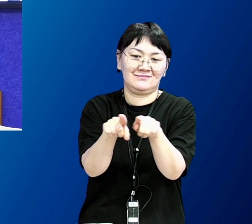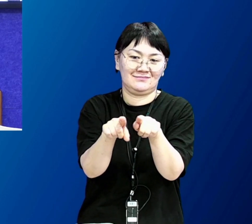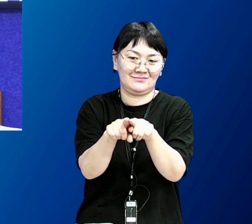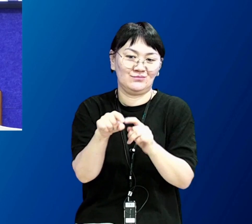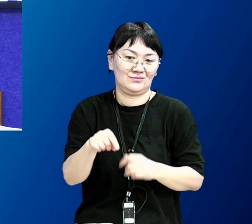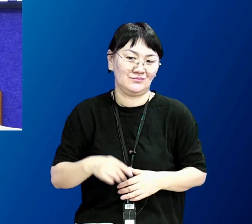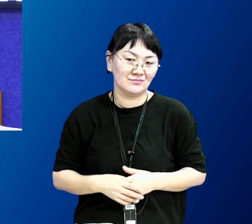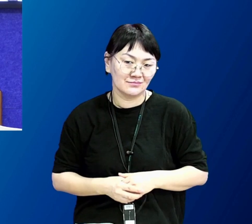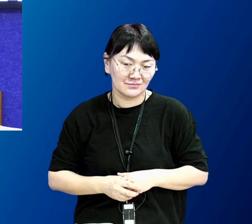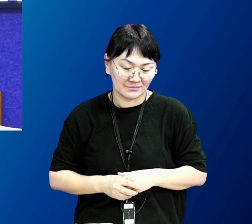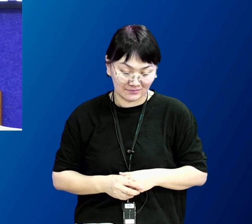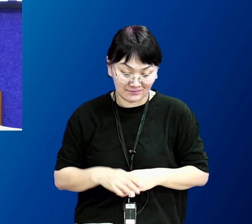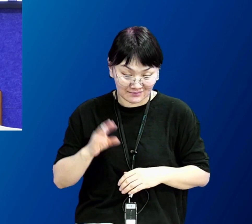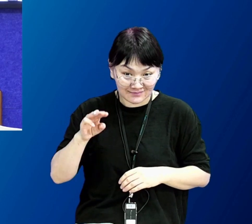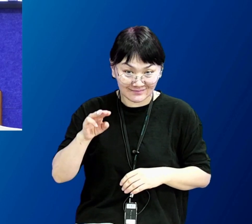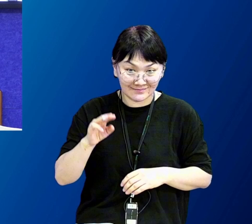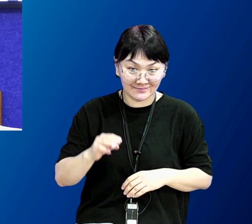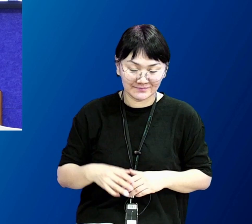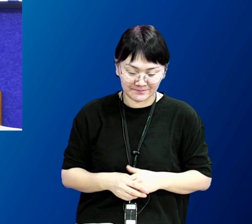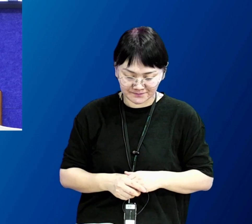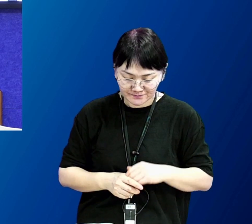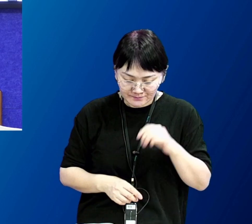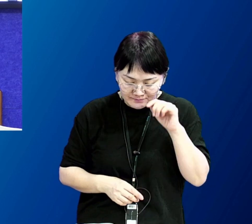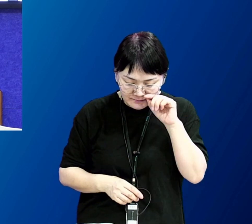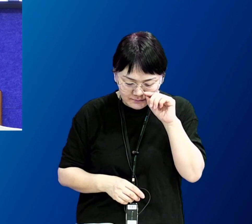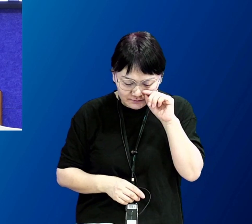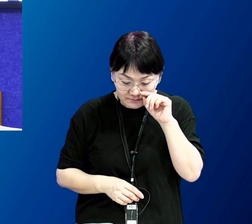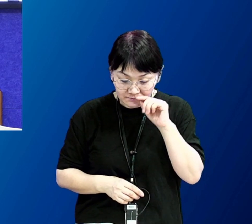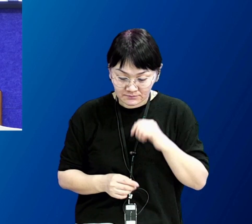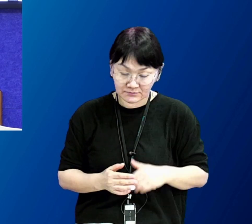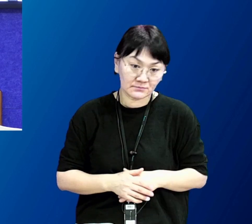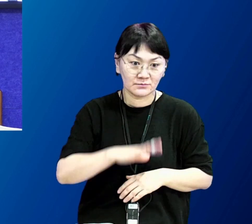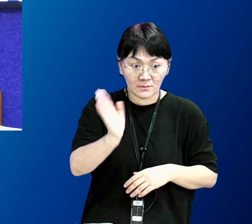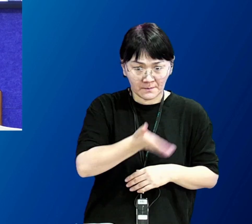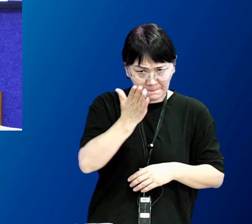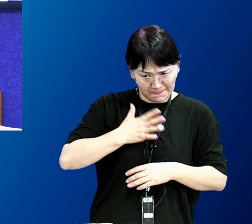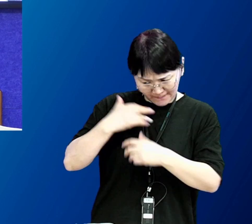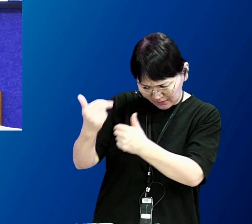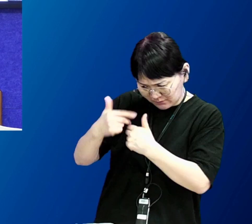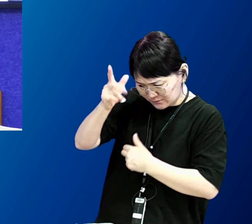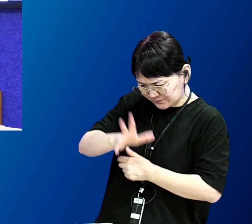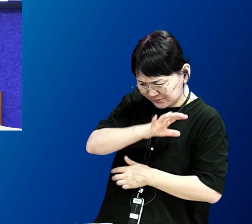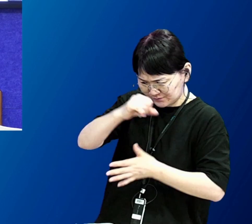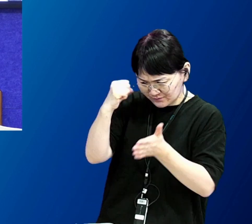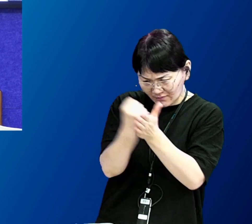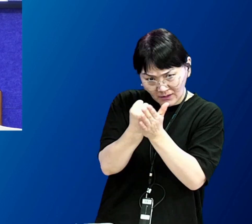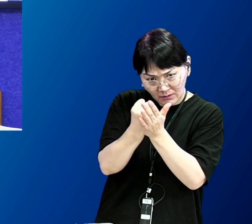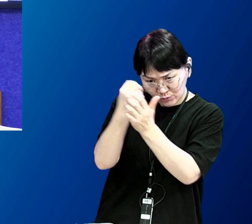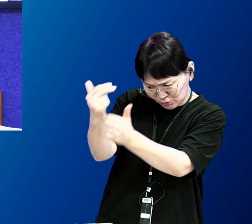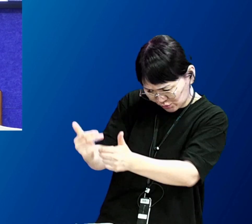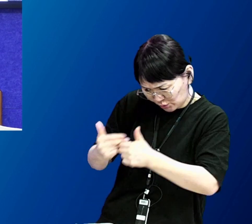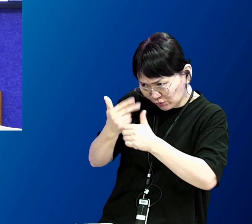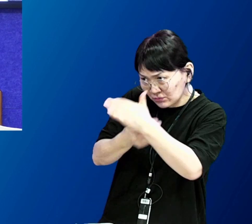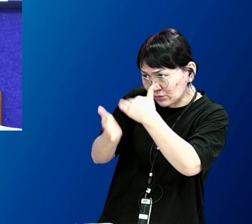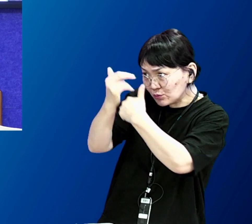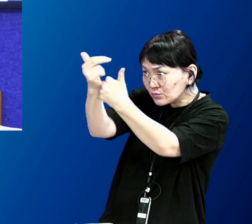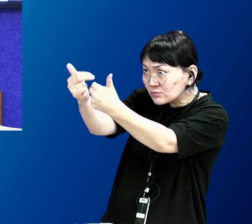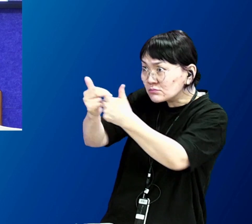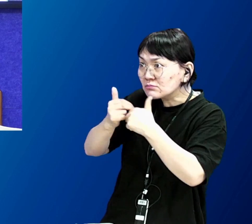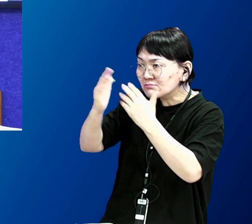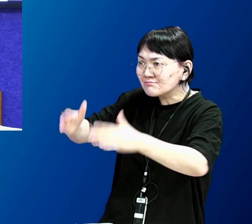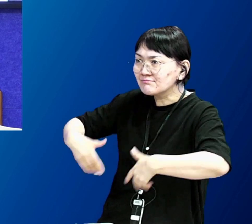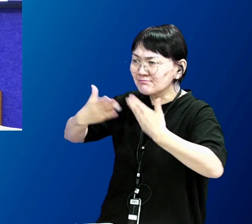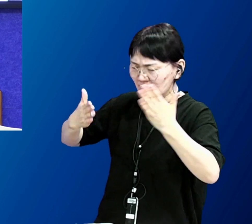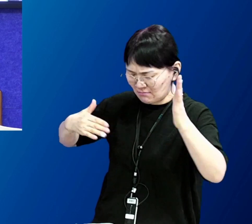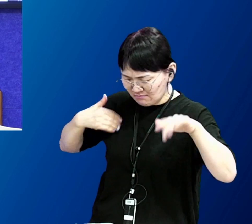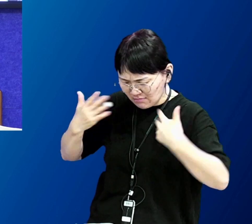байна. Тийм биз дээ. Бид өхөн миний төлөө загалмаа дээр зовлогдсон тэр эзнийг баярлуулан